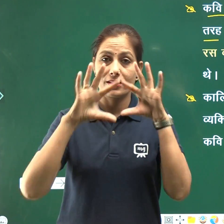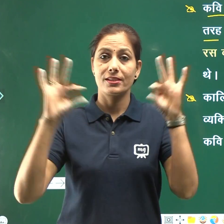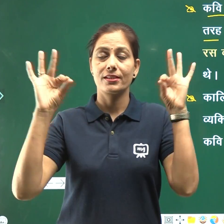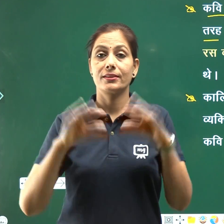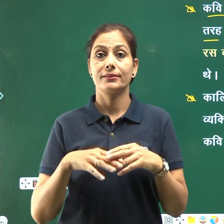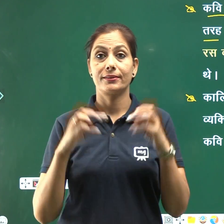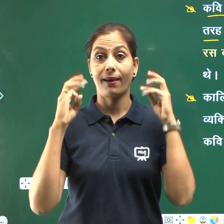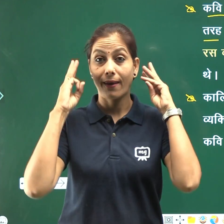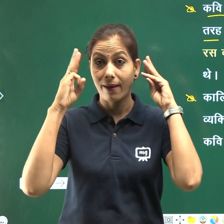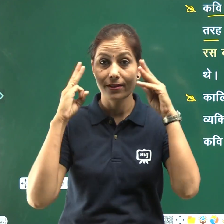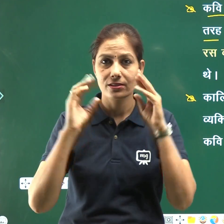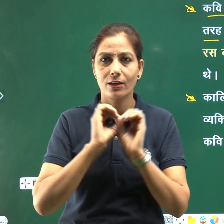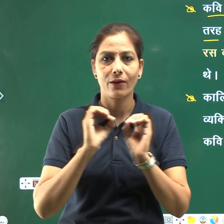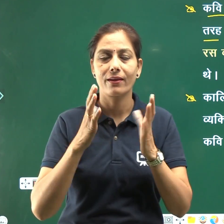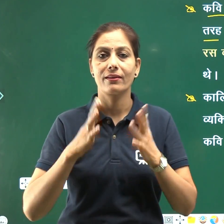चिंता रहित,